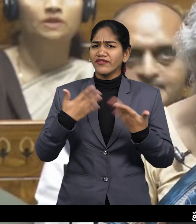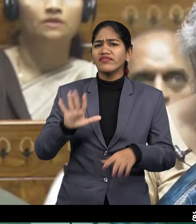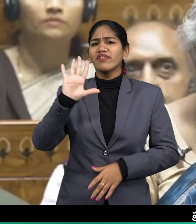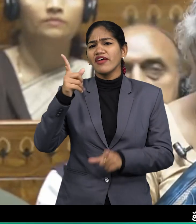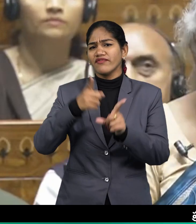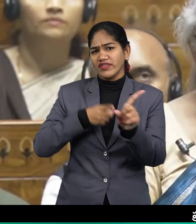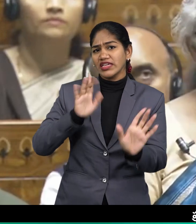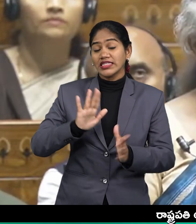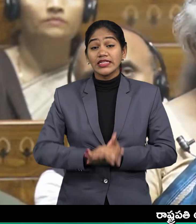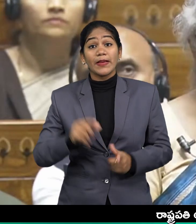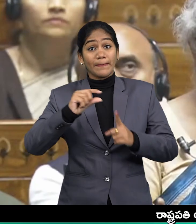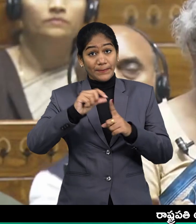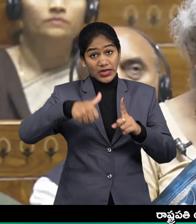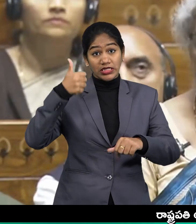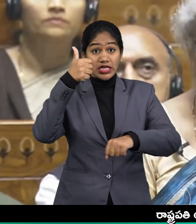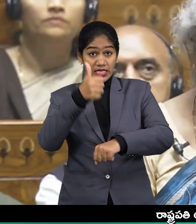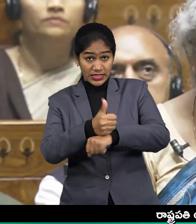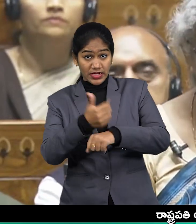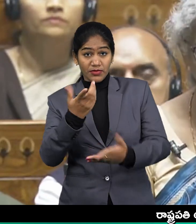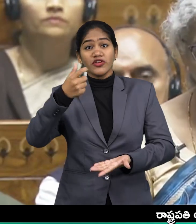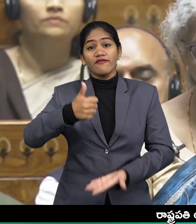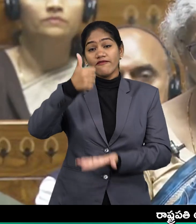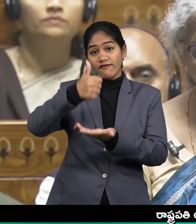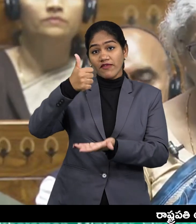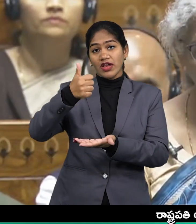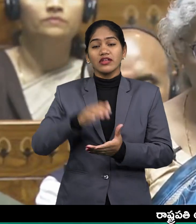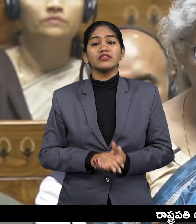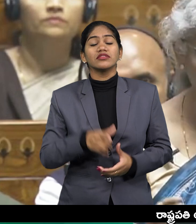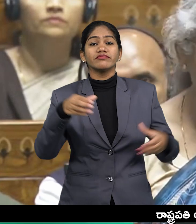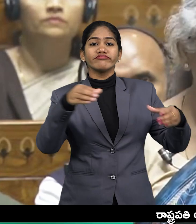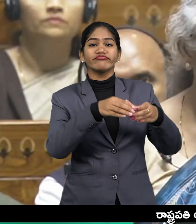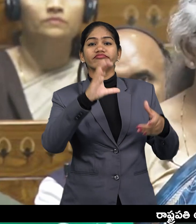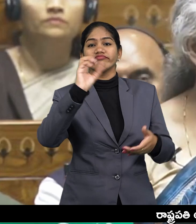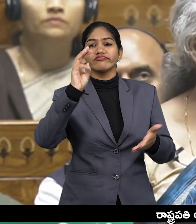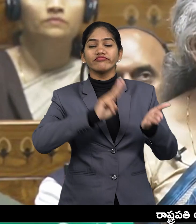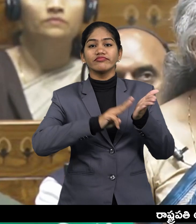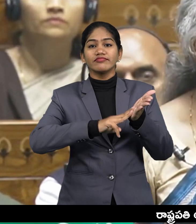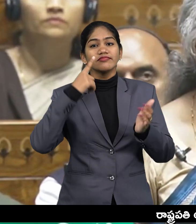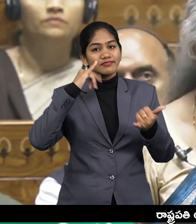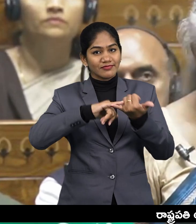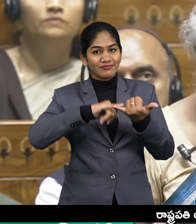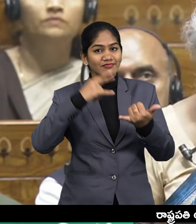ప్రతి 5 సంవత్సరాలకు రాష్ట్రపతి ఆర్థిక సంఘాన్ని ఏర్పాటు చేస్తారు.